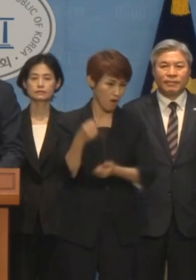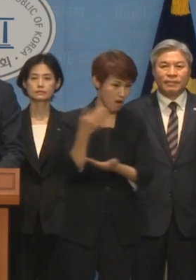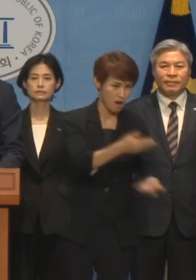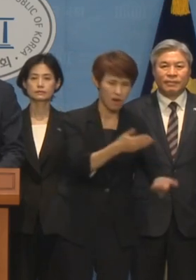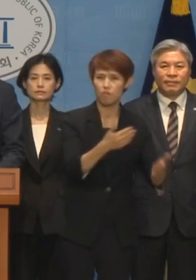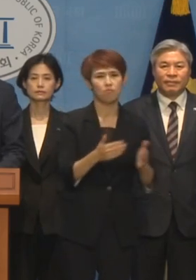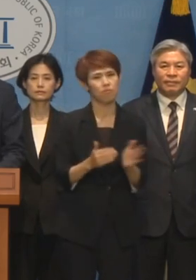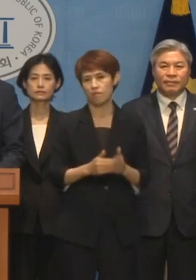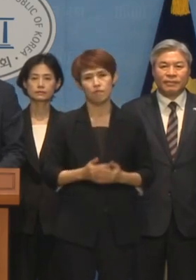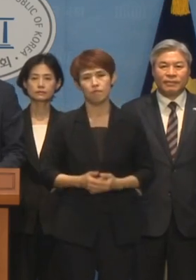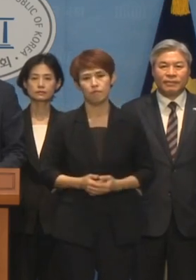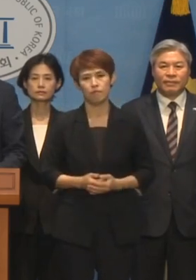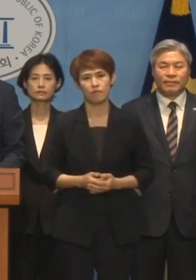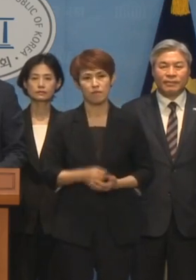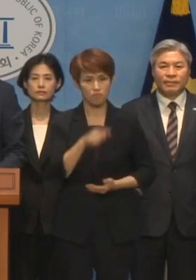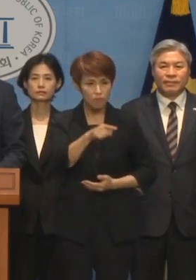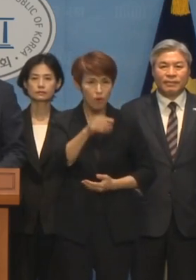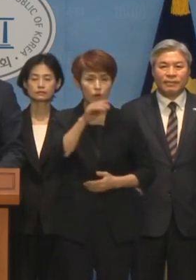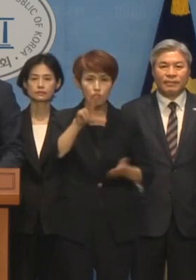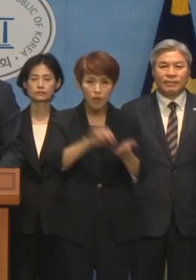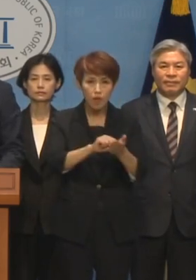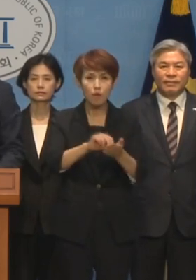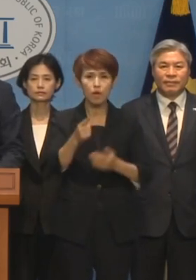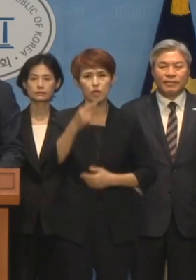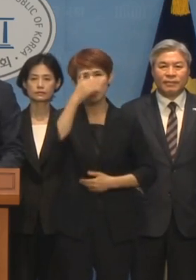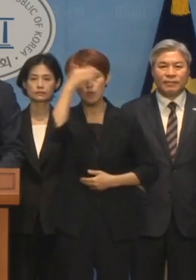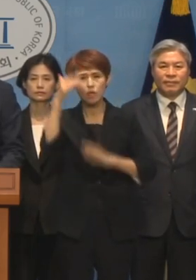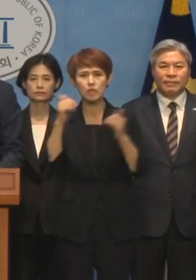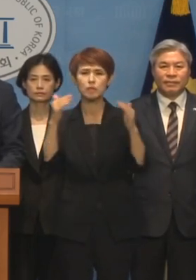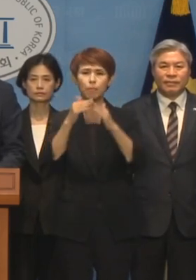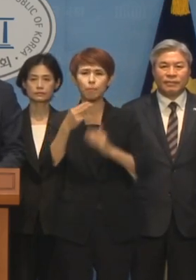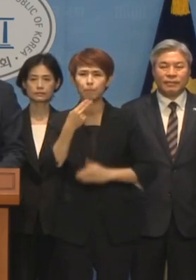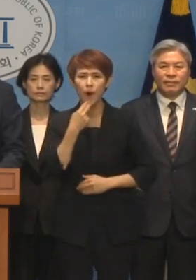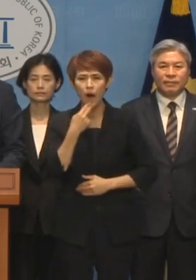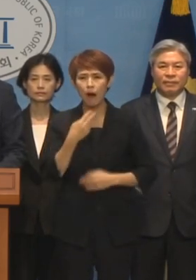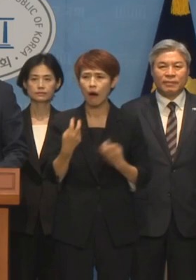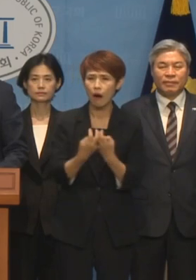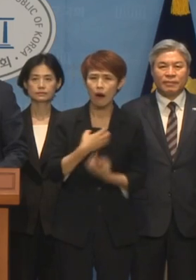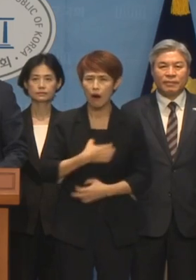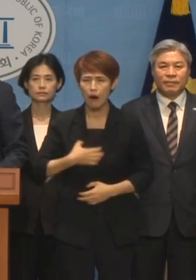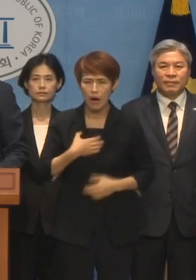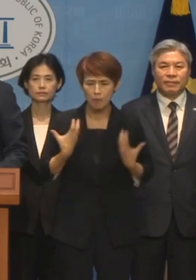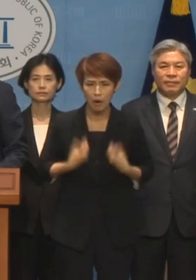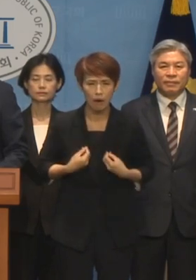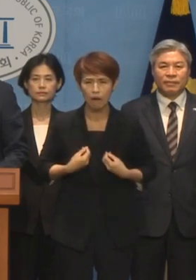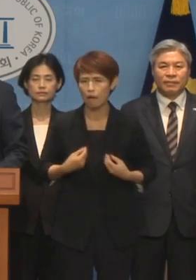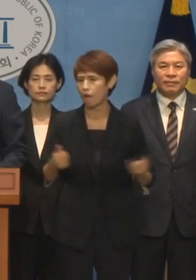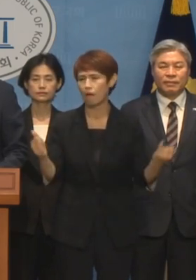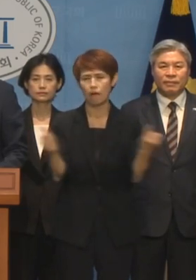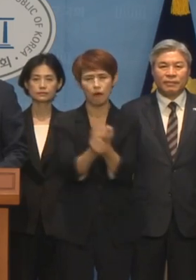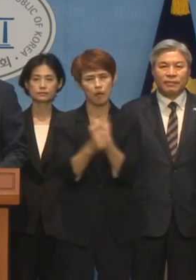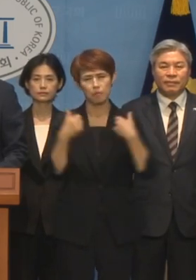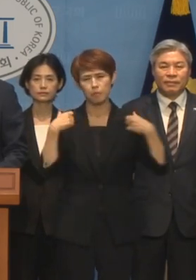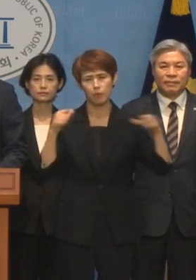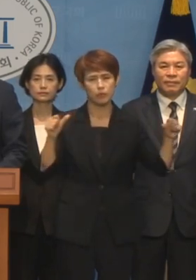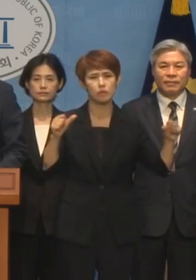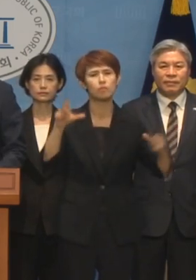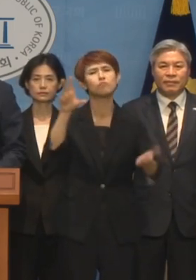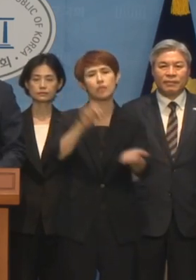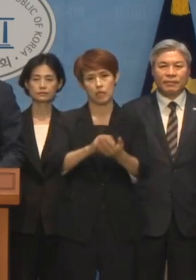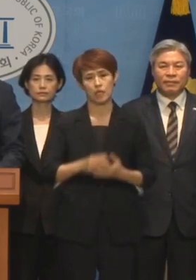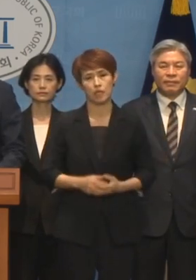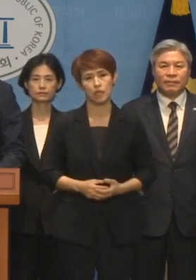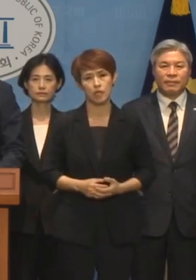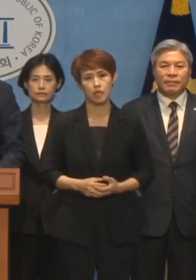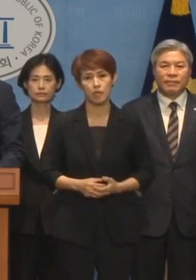집 문제로 좌절합니다. 결혼을 포기해야 할 처지입니다. 그대로 둘 수 없습니다.